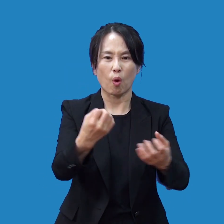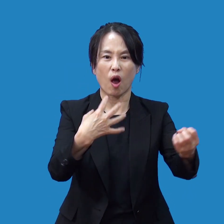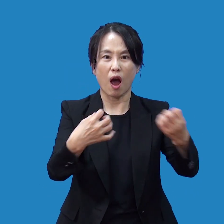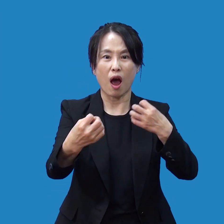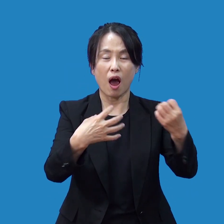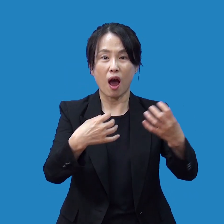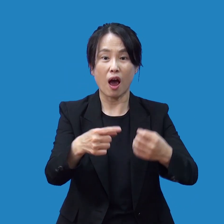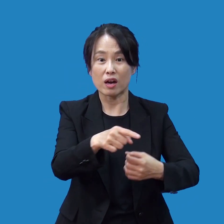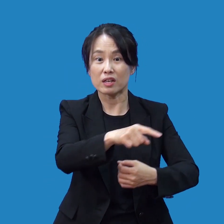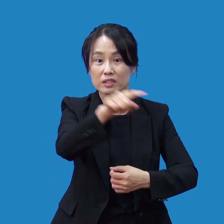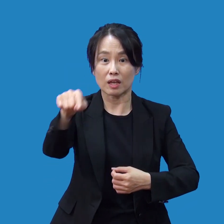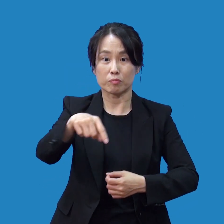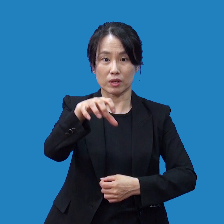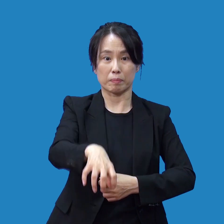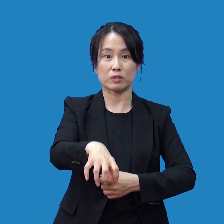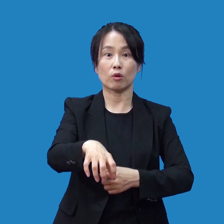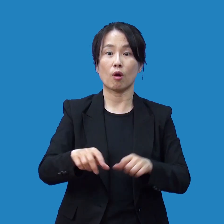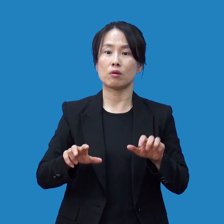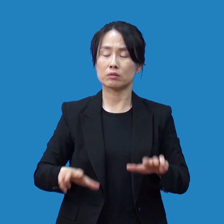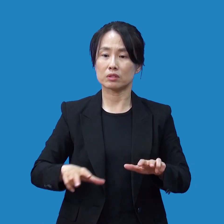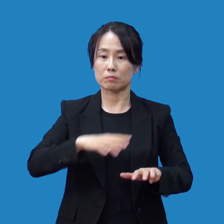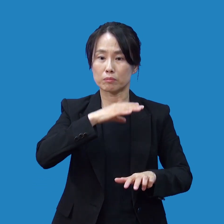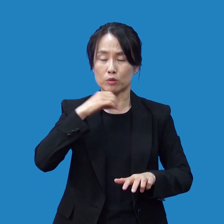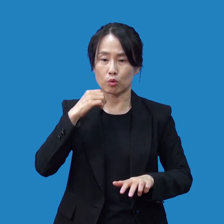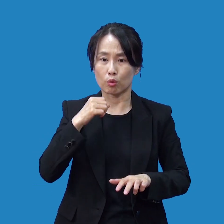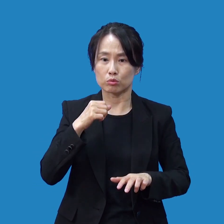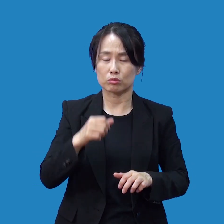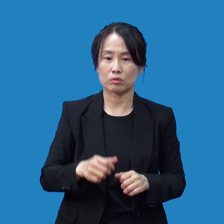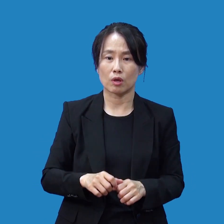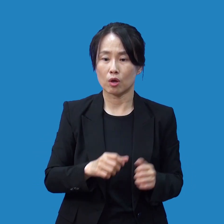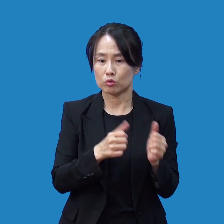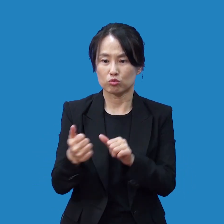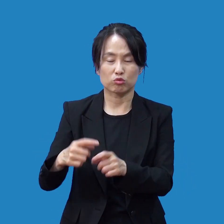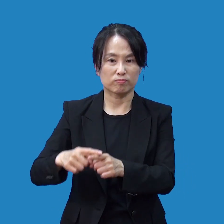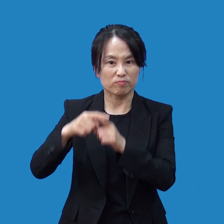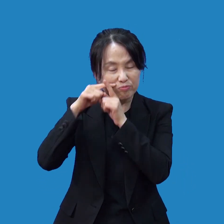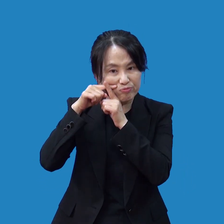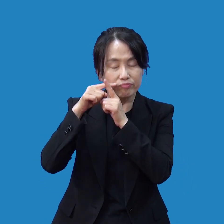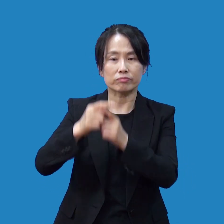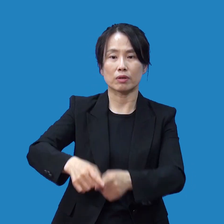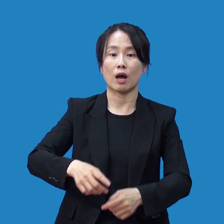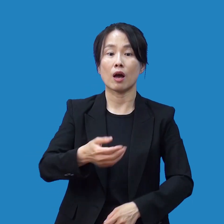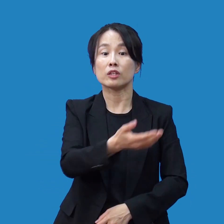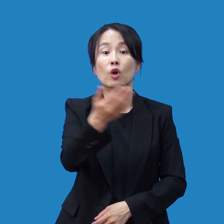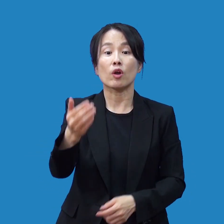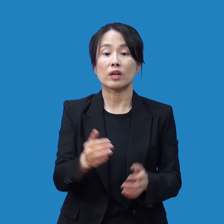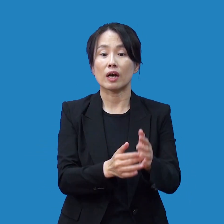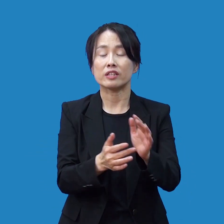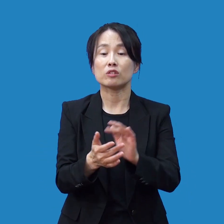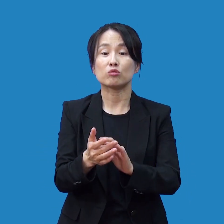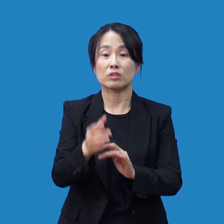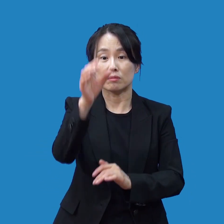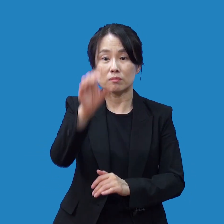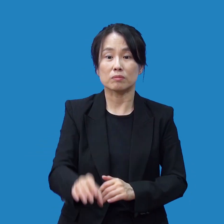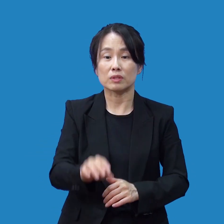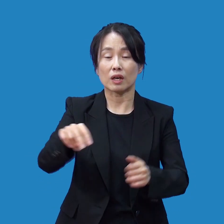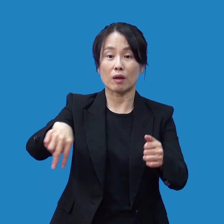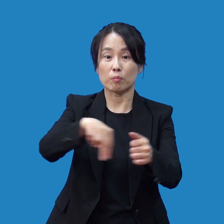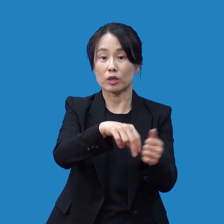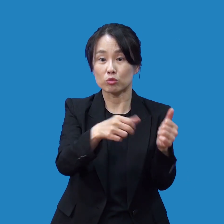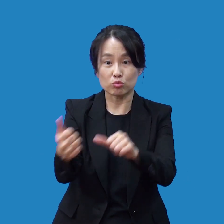지금 베드로는 두려움 없이 너희가 십자가에 못 박은 그 예수를 하나님이 주와 그리스도가 되게